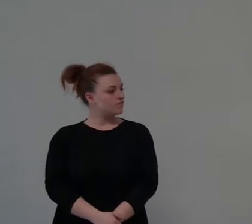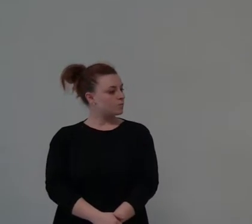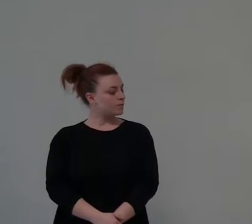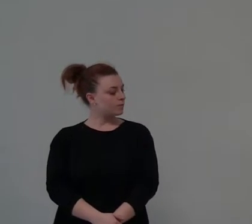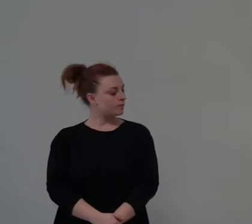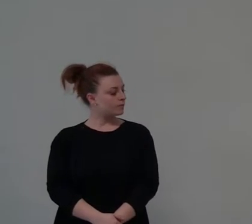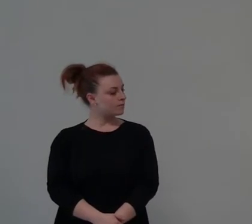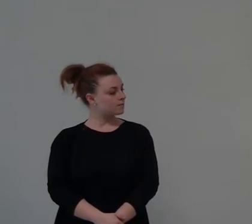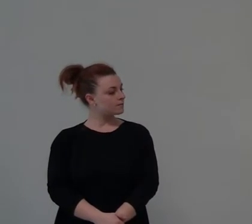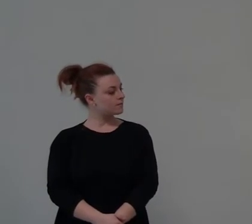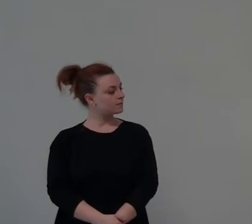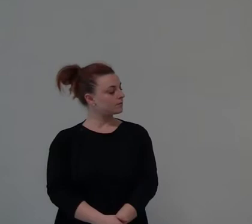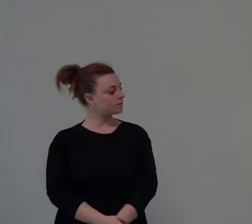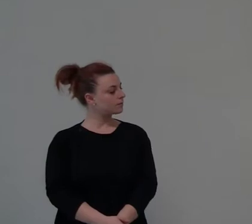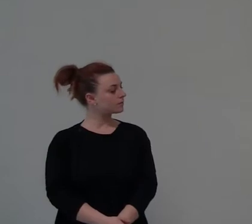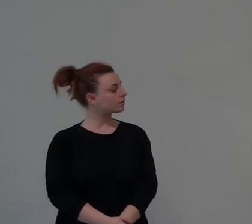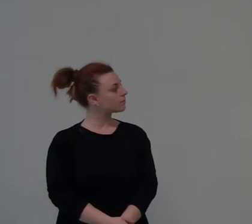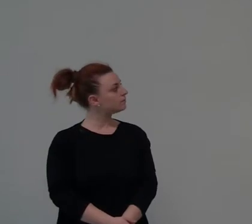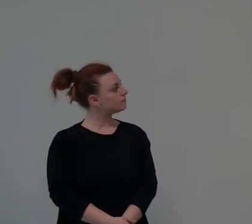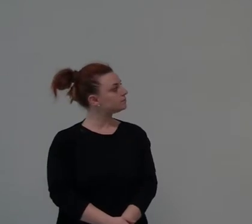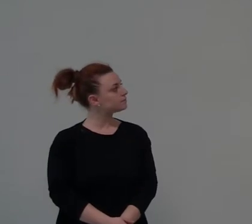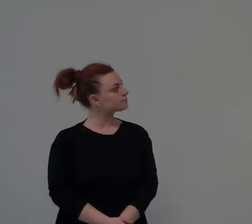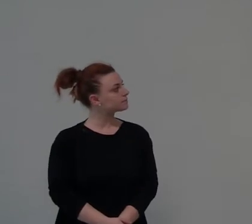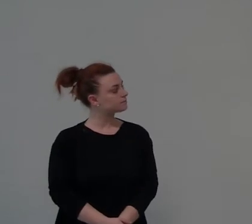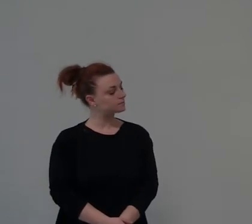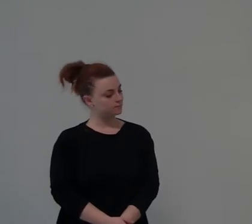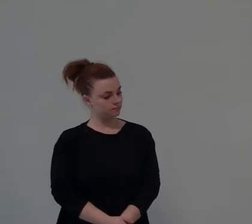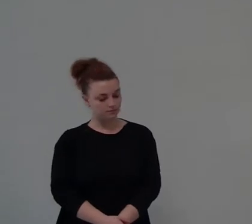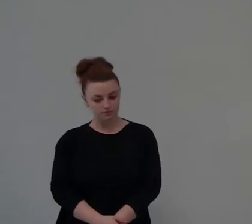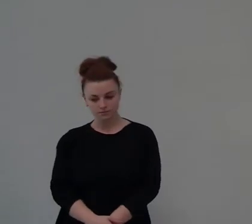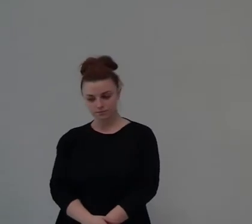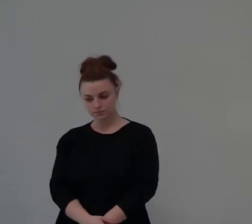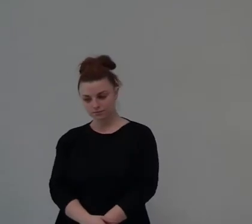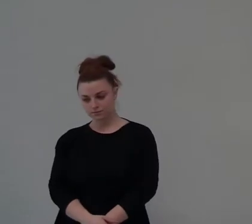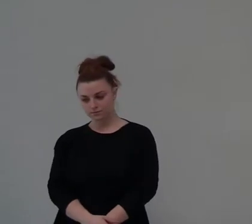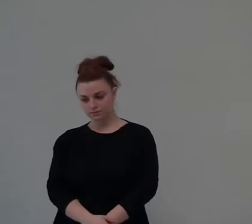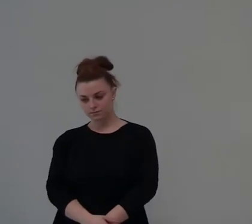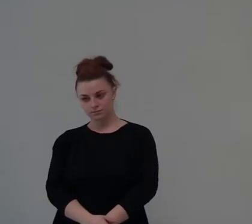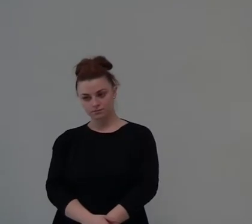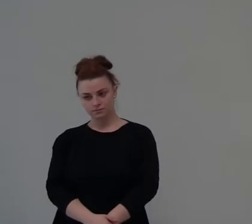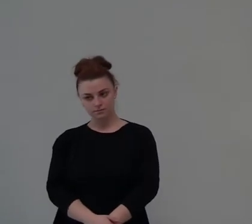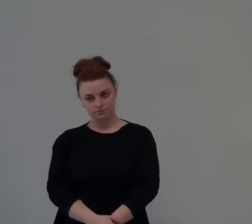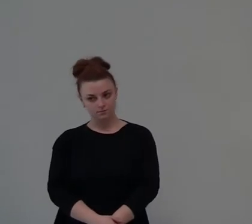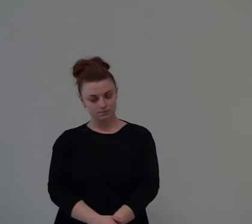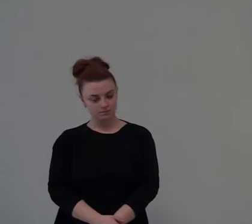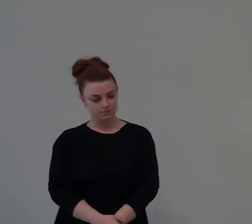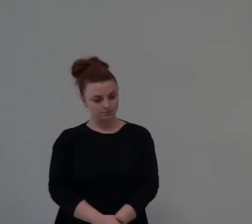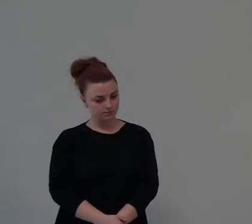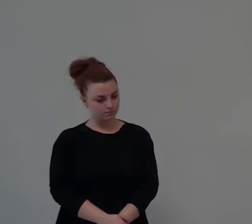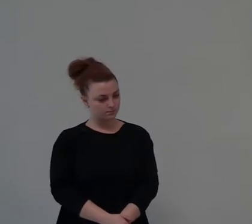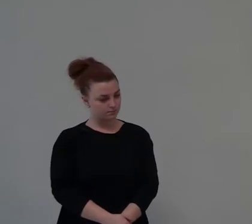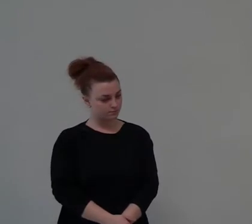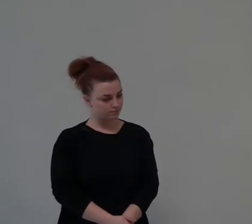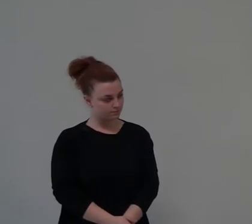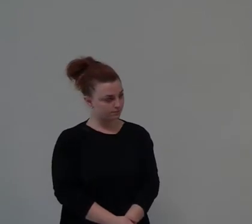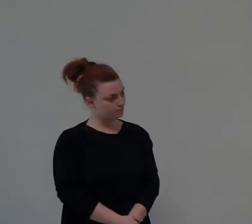venitevene ora in disparte in un luogo solitario e riposatevi un poco. Infatti era tanta la gente che andava e veniva, ed essi non avevano neppure il tempo di